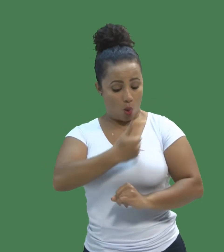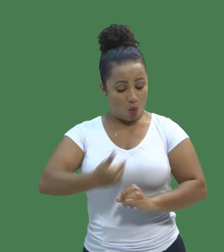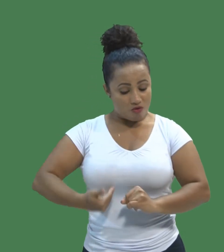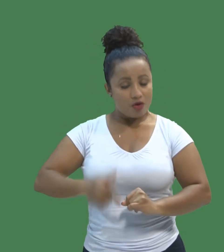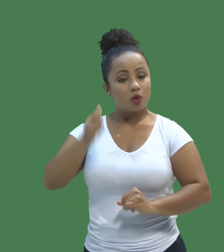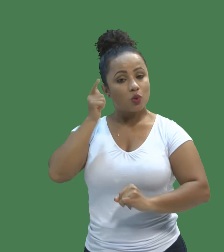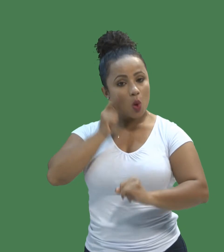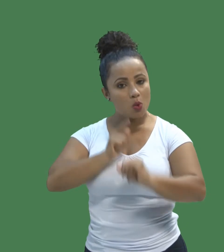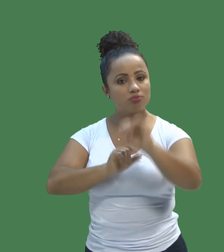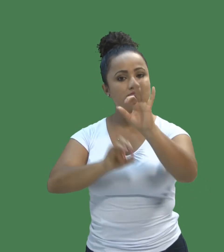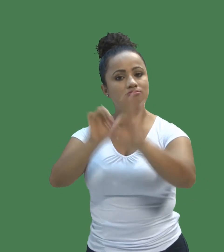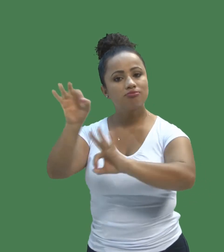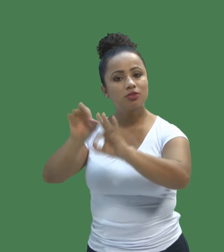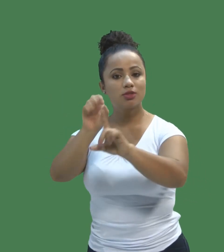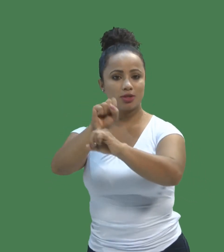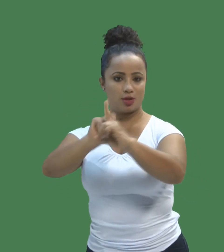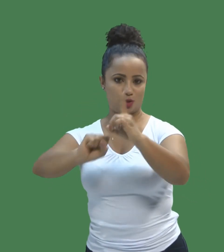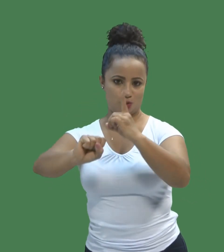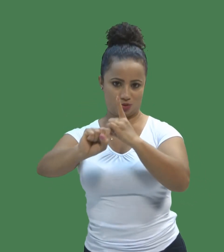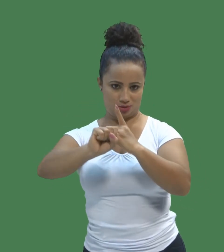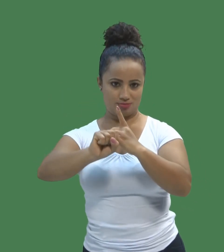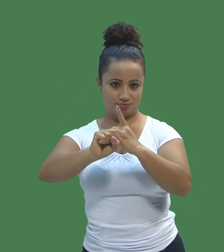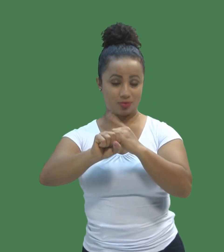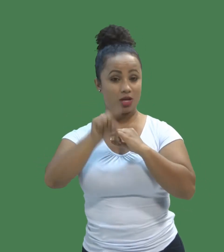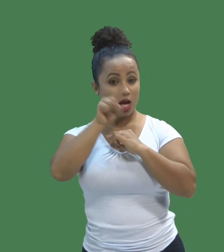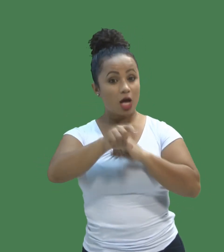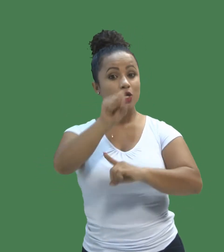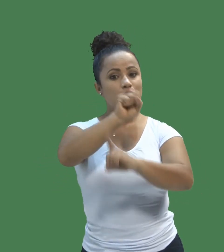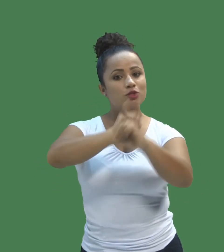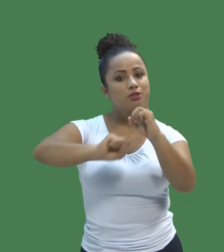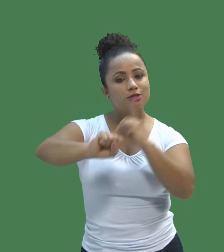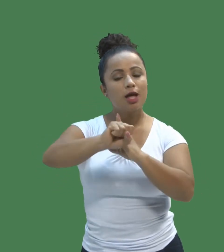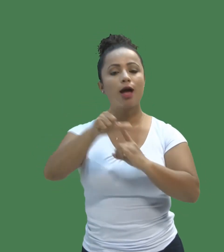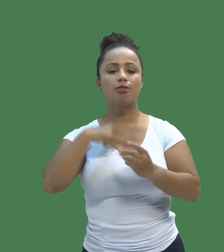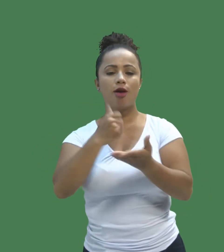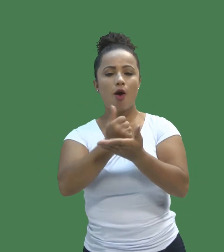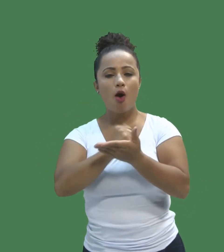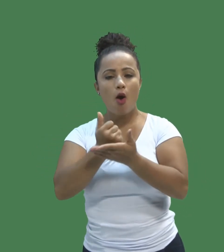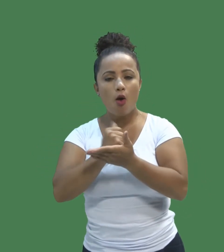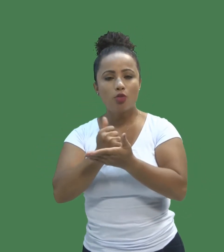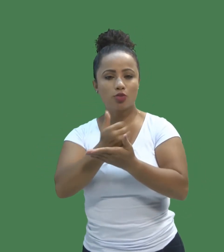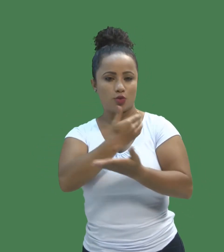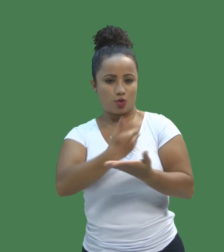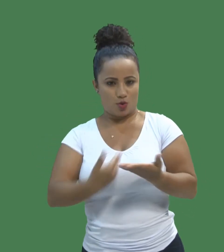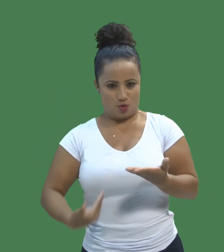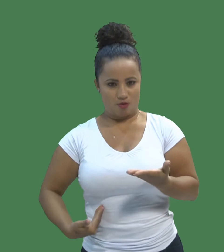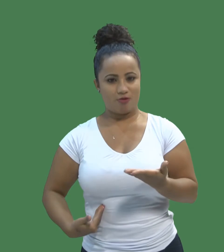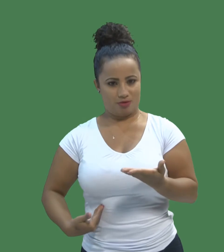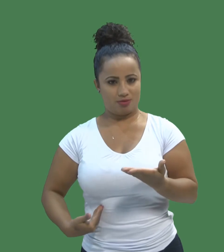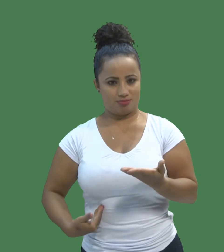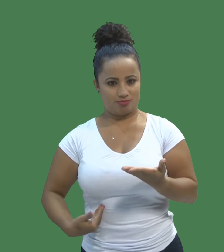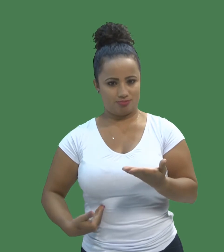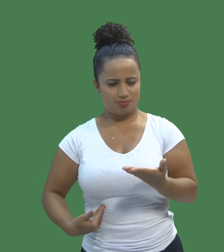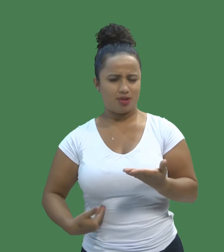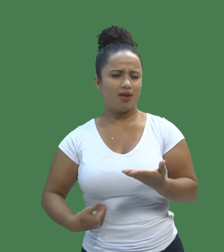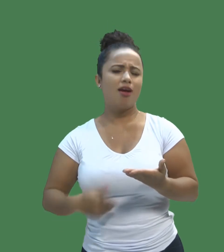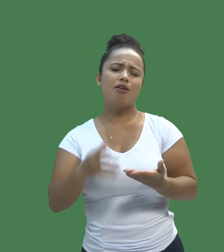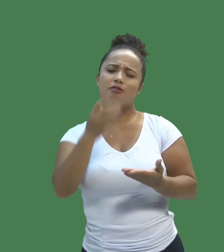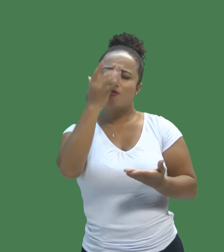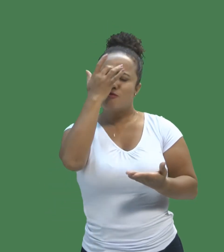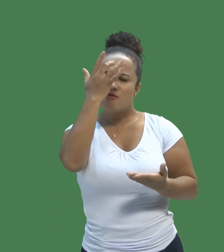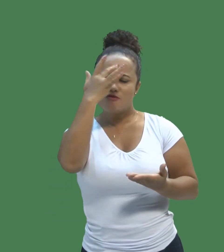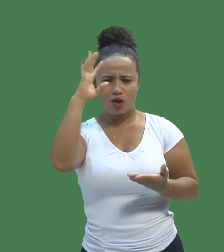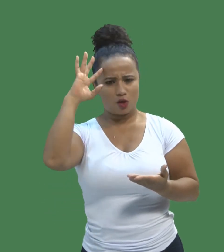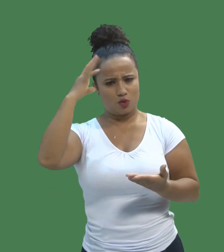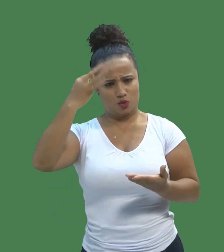ou seja, o conjunto da sociedade estaria sob controle do Estado e de suas